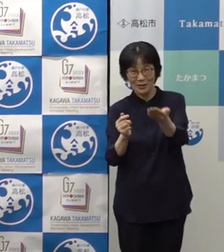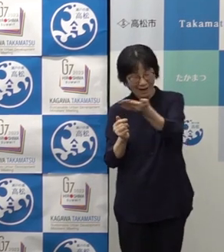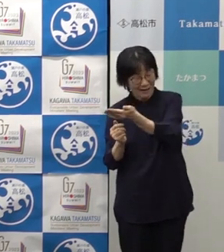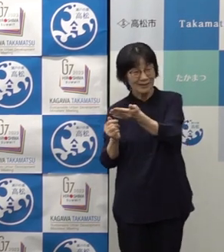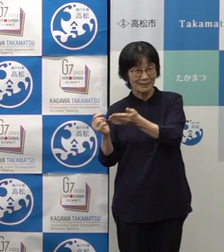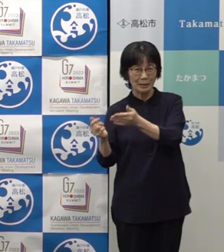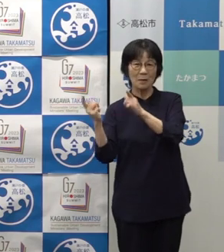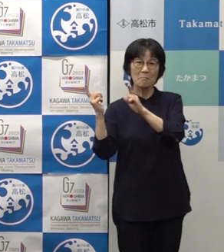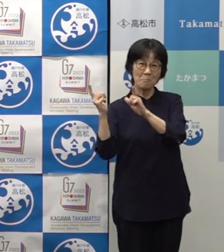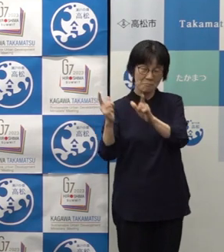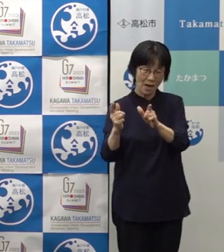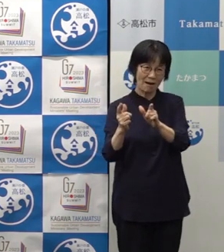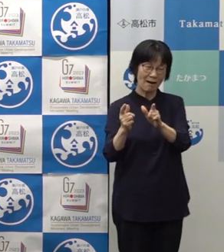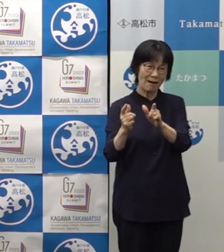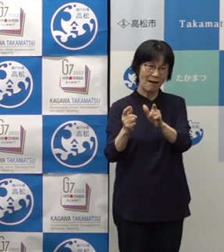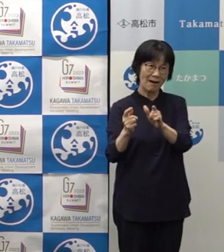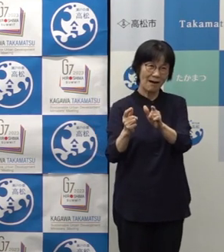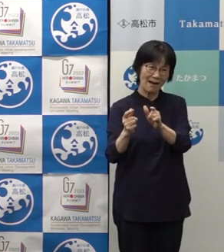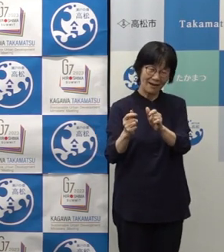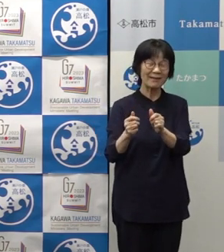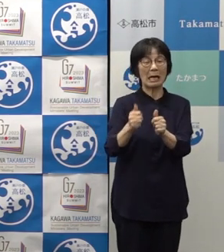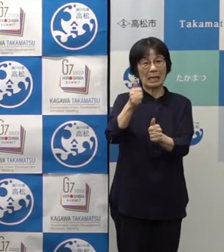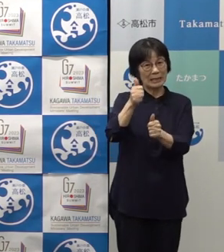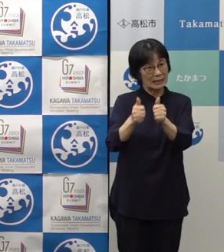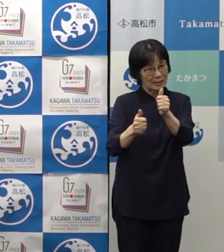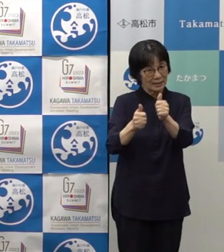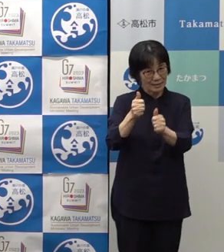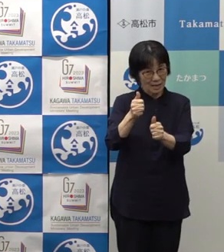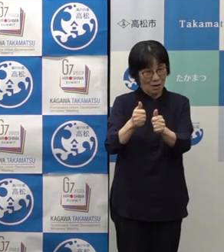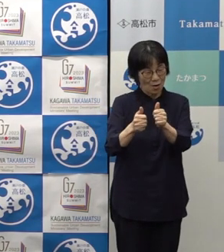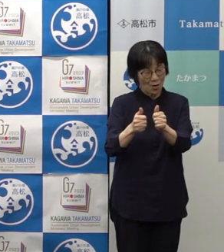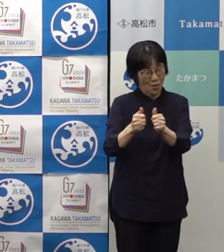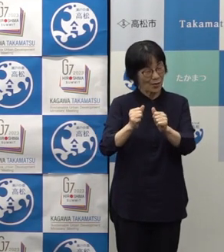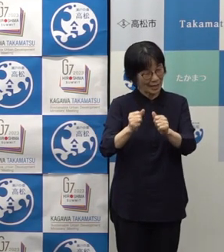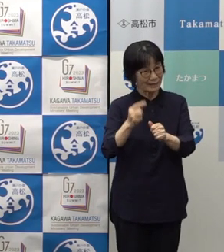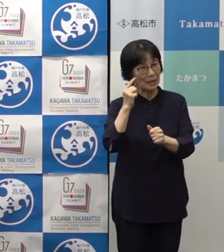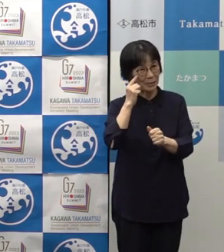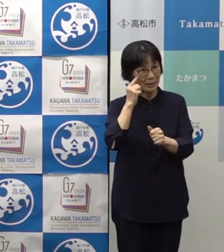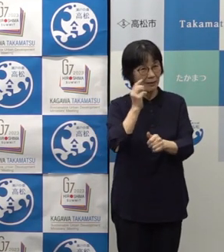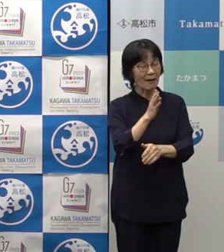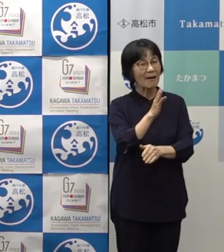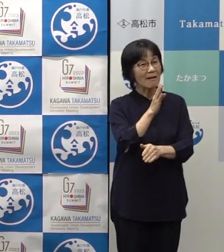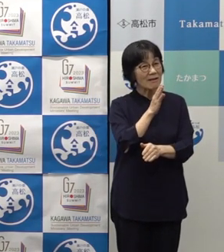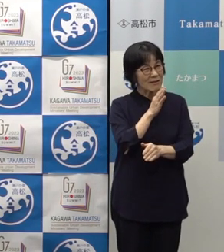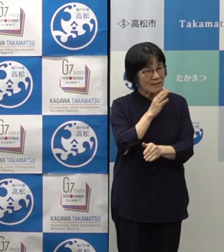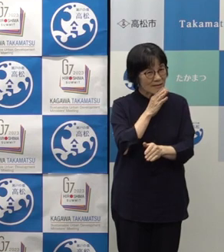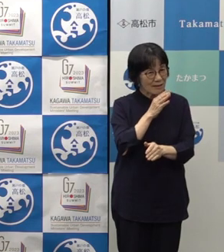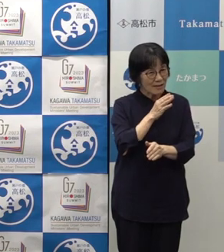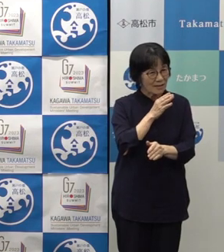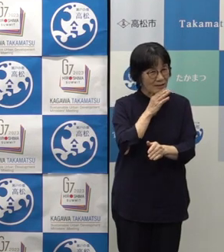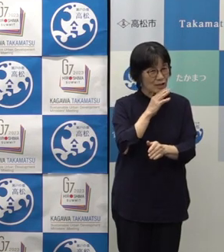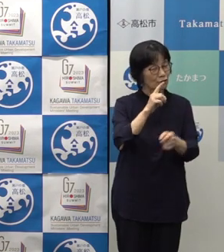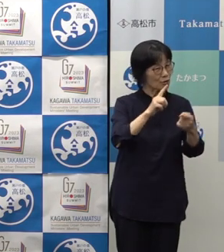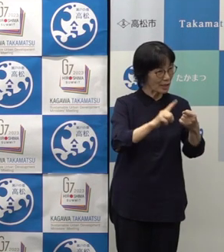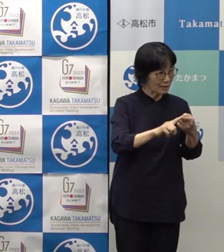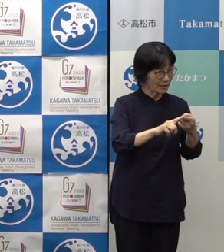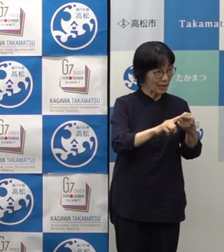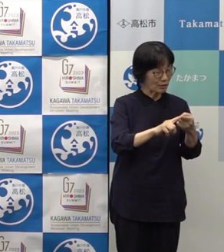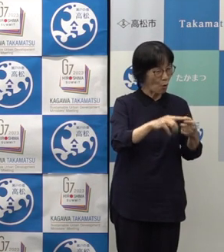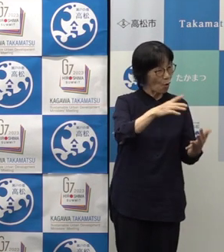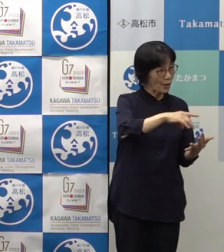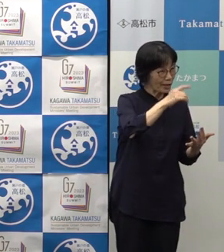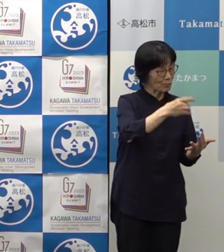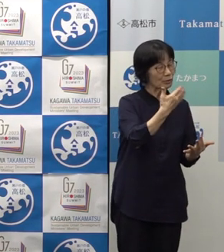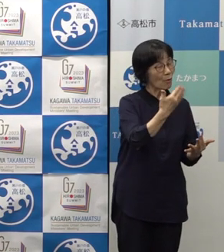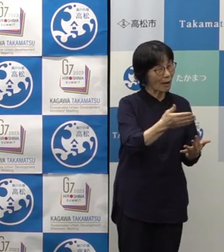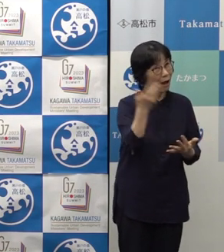査をした上で、まあ、優秀賞等は決まるわけですけれども、まあ、現実的なものを選ぶのか、もっと本当に夢があってなかなか難しいものを